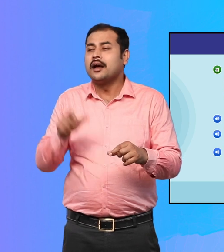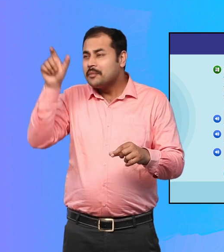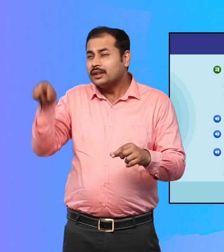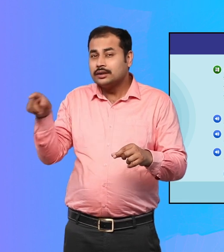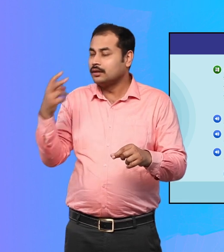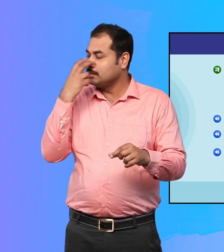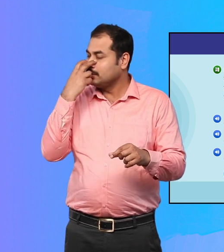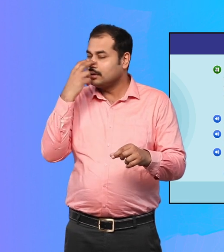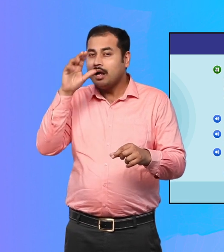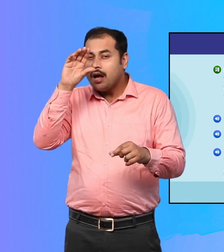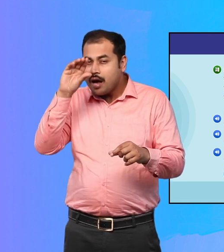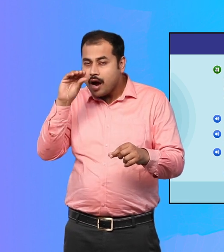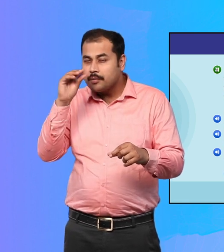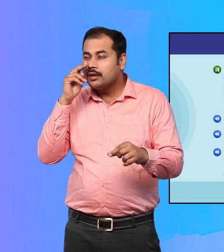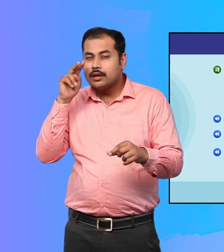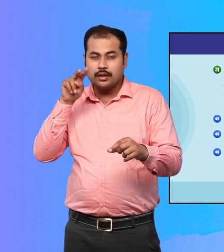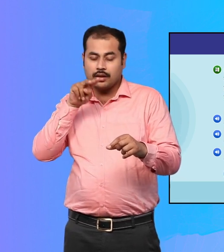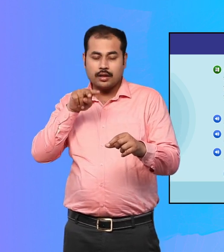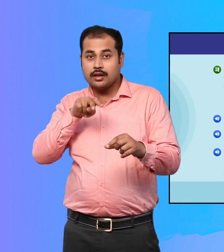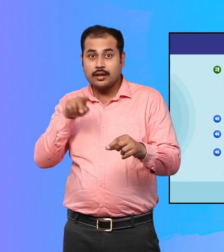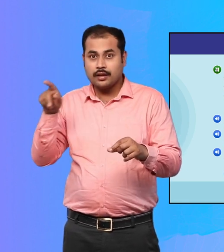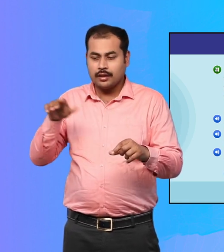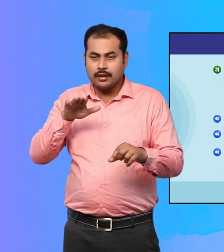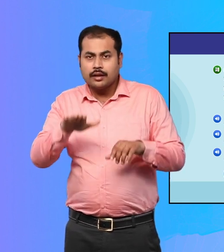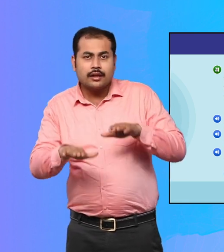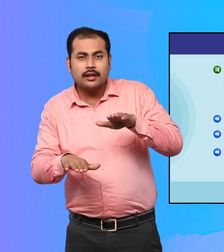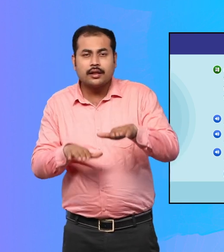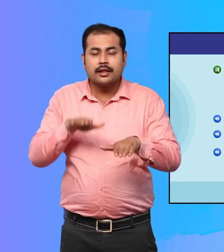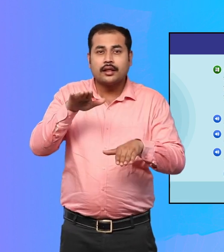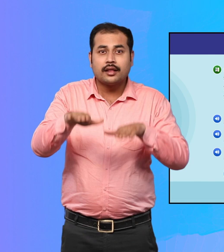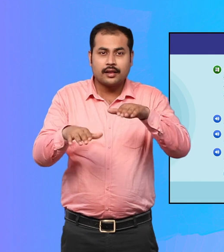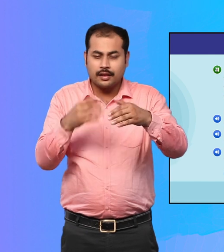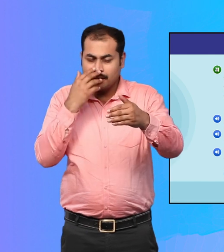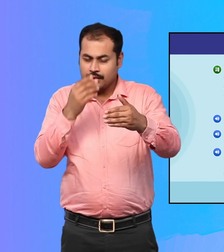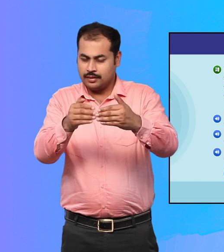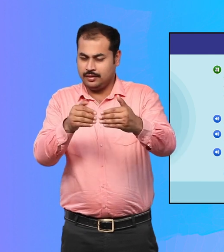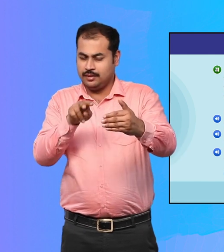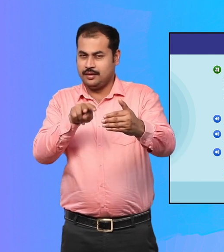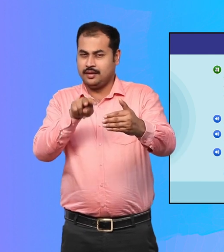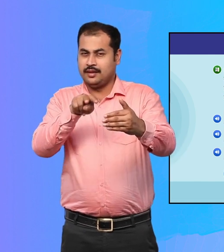के बीच अंतर कर सकें और इसका उपयोग आसानी से कर सकें अ